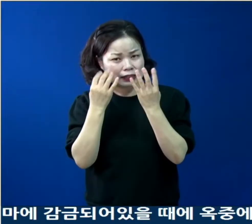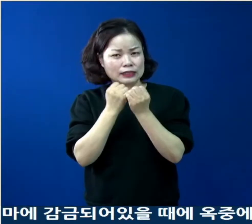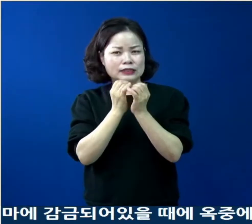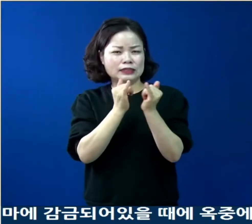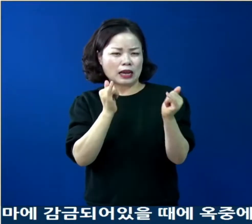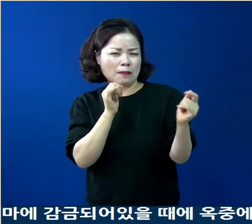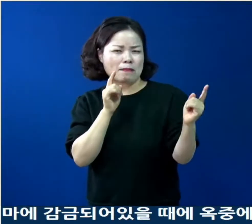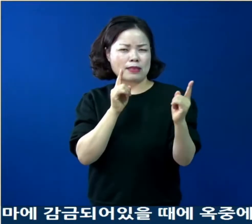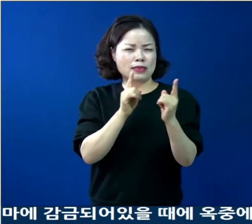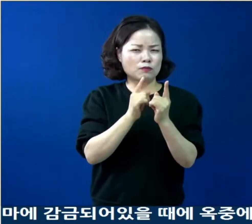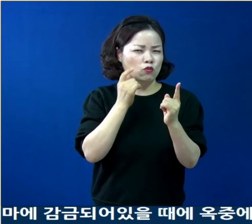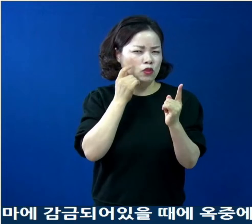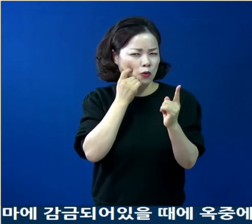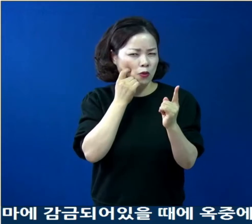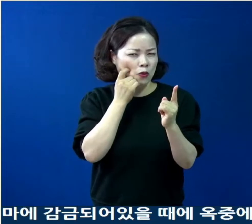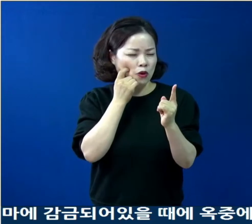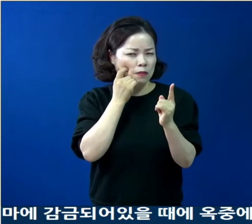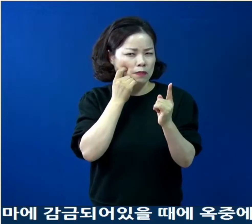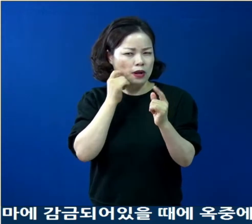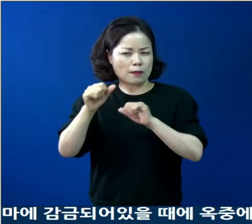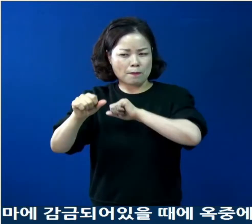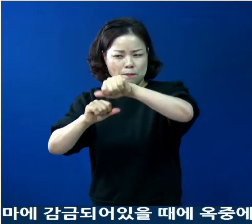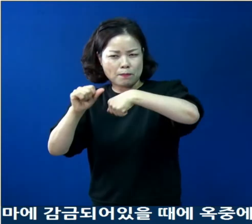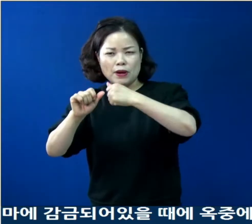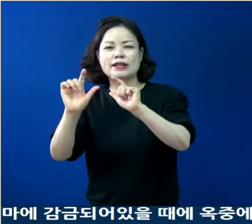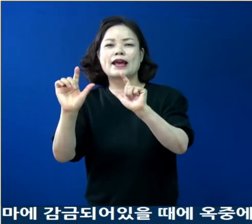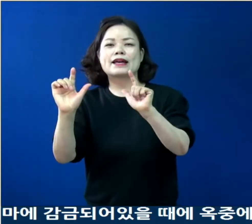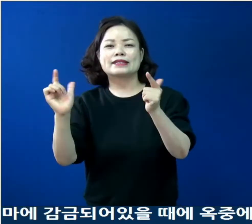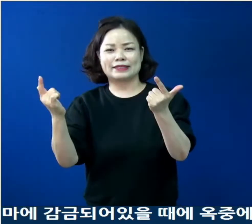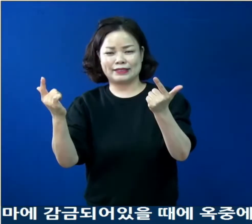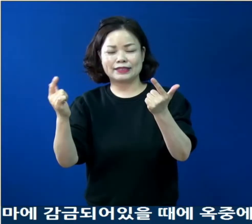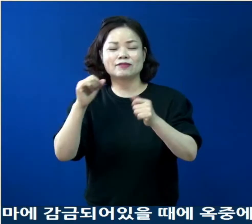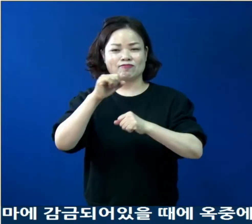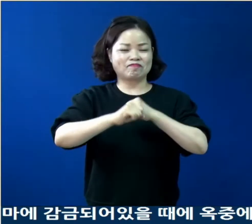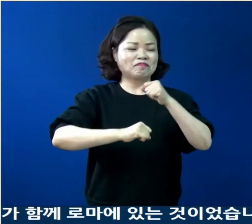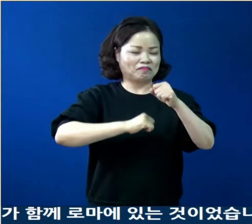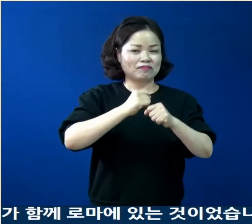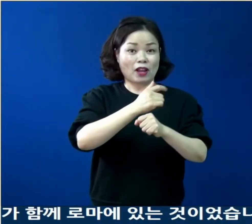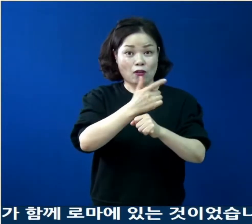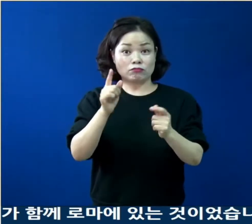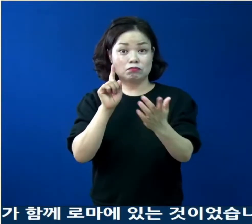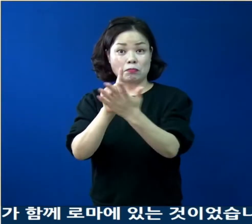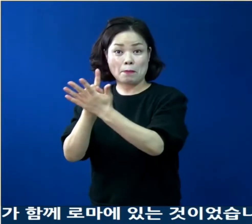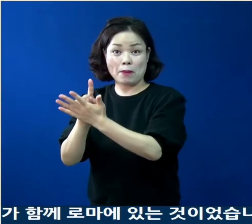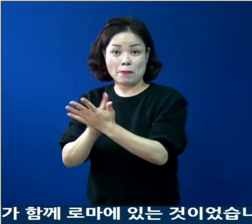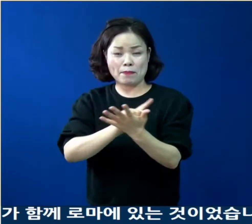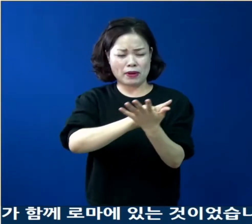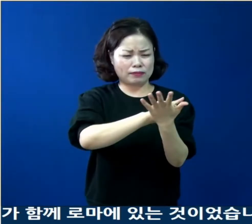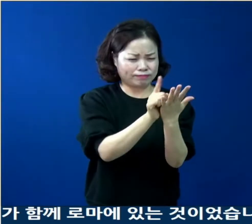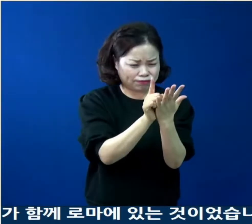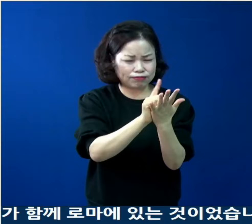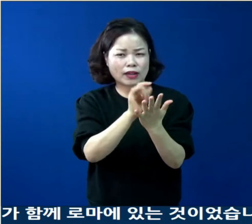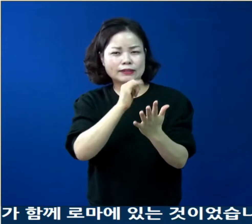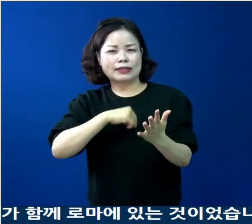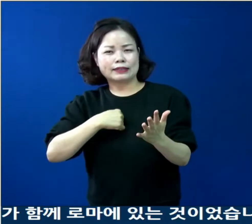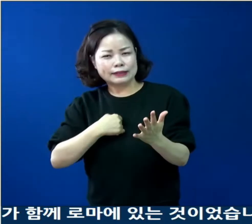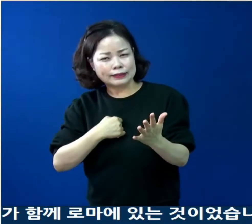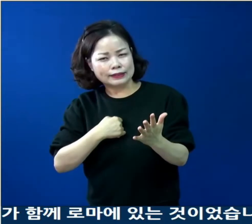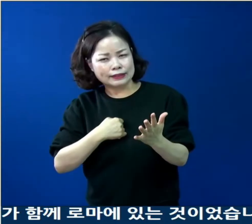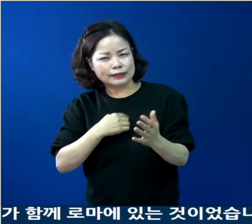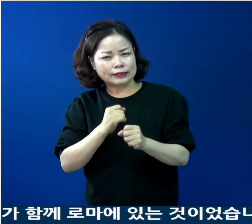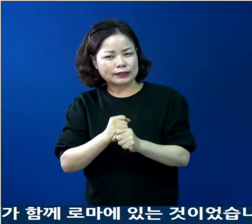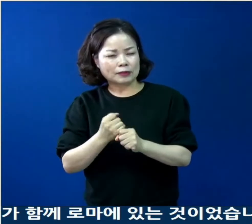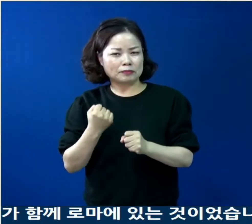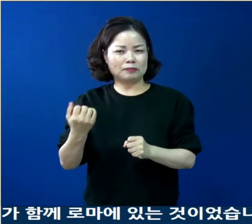사람을 못 만나거나 꽁꽁 묶여 있는 상태는 아니었고요. 자유롭게 여러 사람을 만날 수 있는, 그러니까 자기의 새